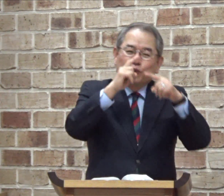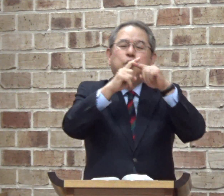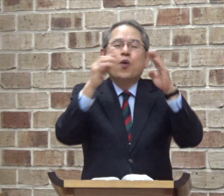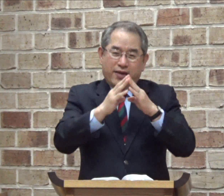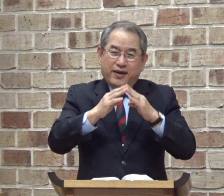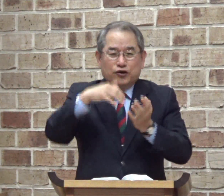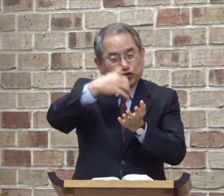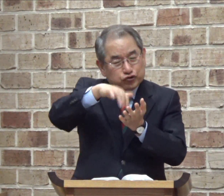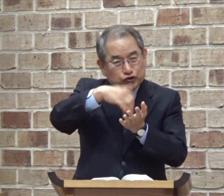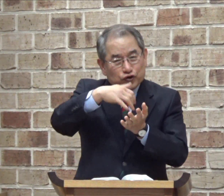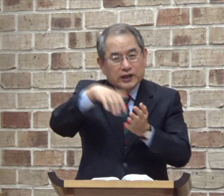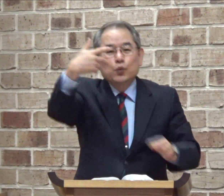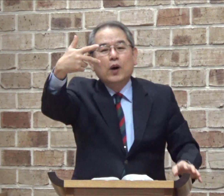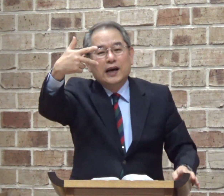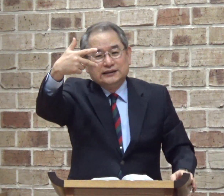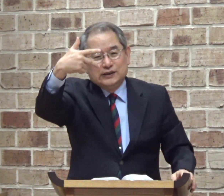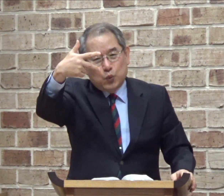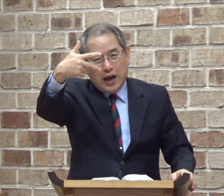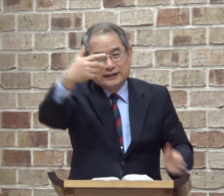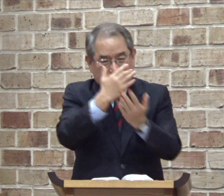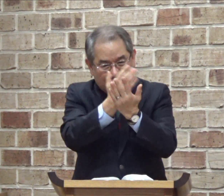7가지 특징이 있었습니다.